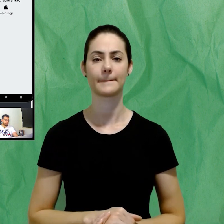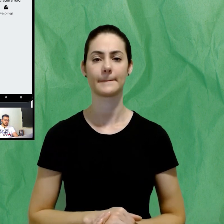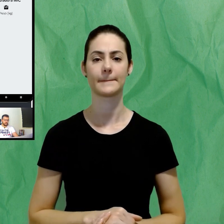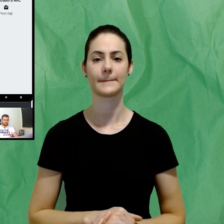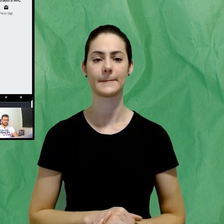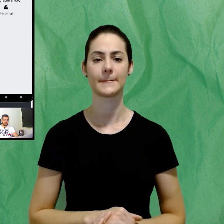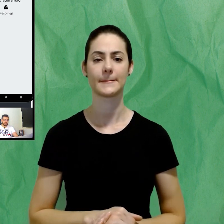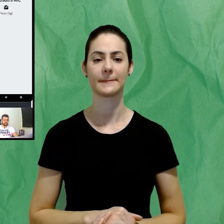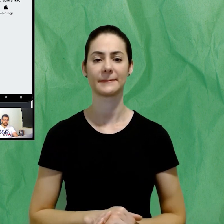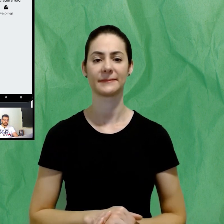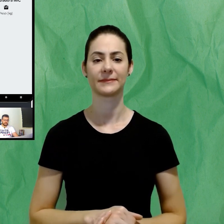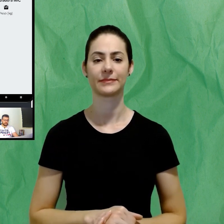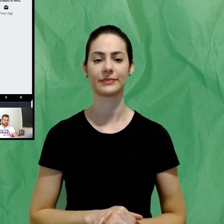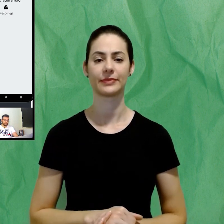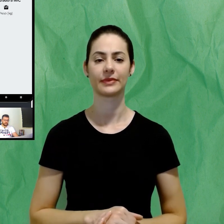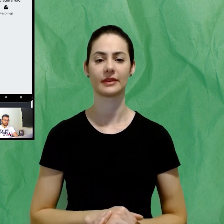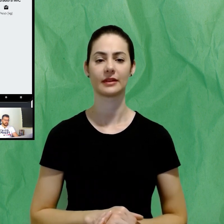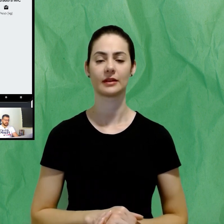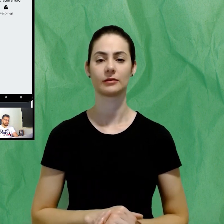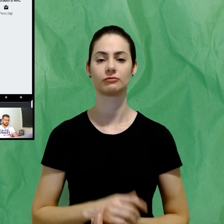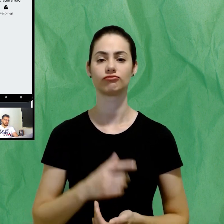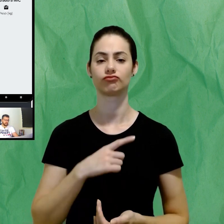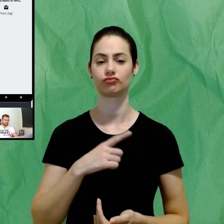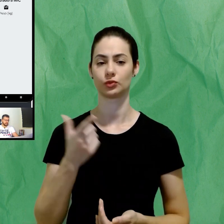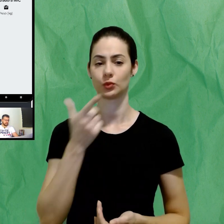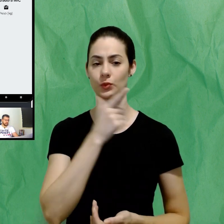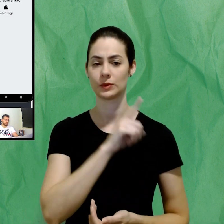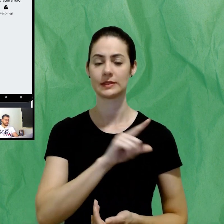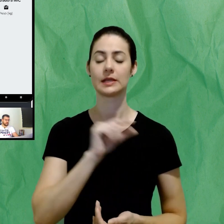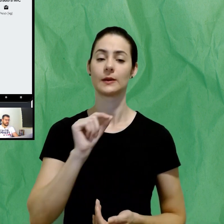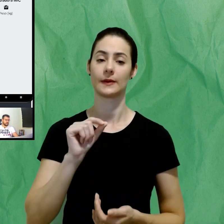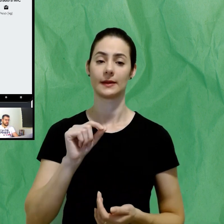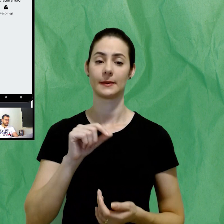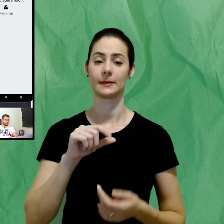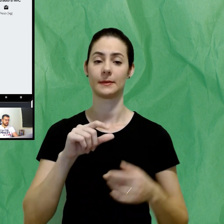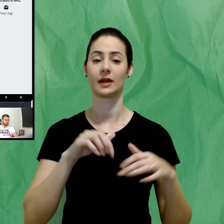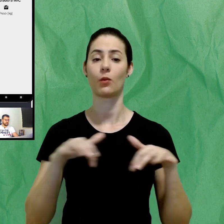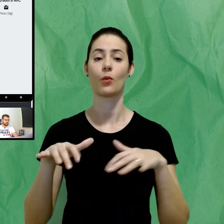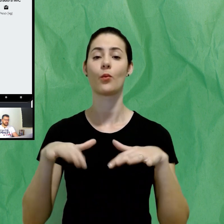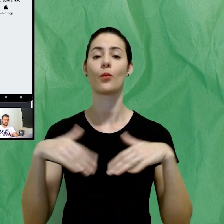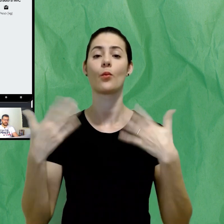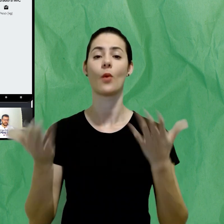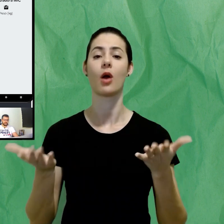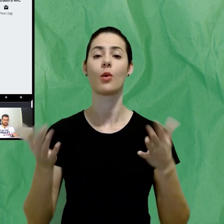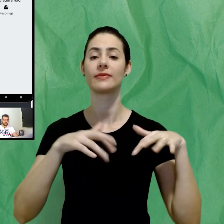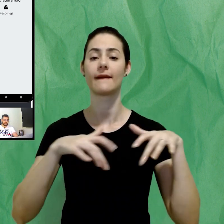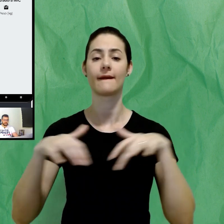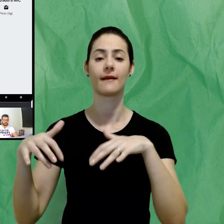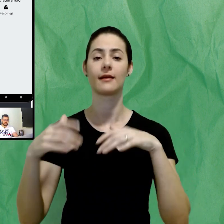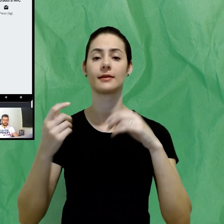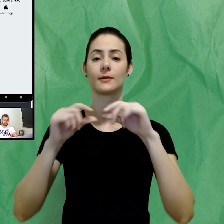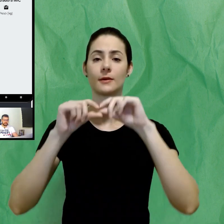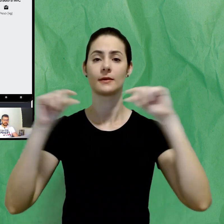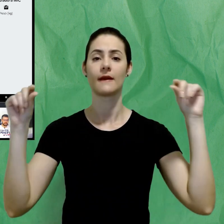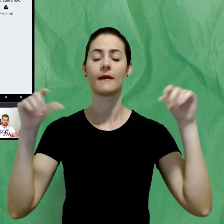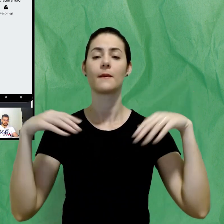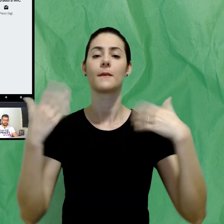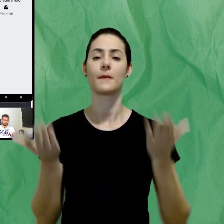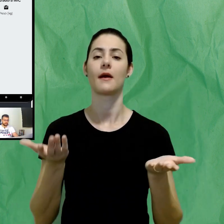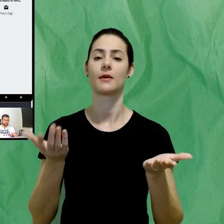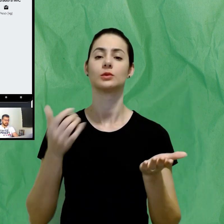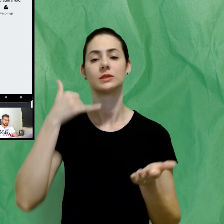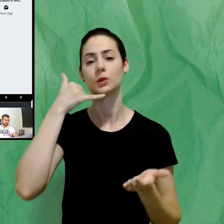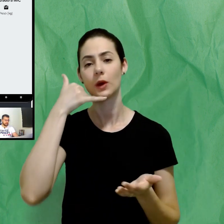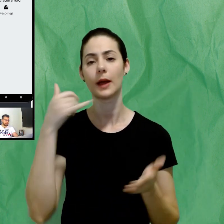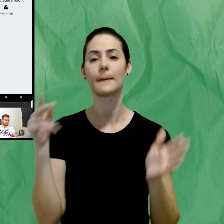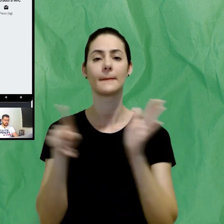O keyboard type a gente consegue, né, passar aqui no React Native, é qual o tipo de teclado que eu quero que abra para o usuário do